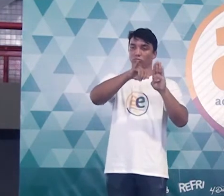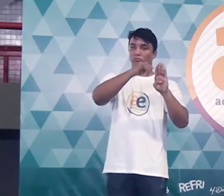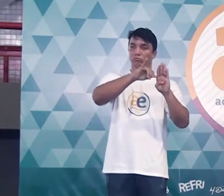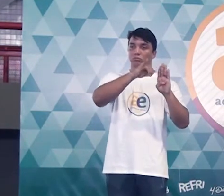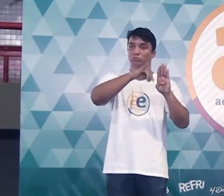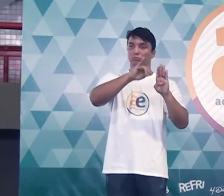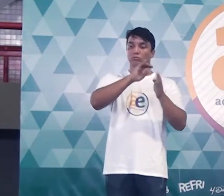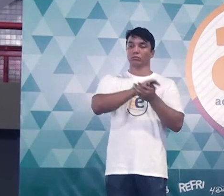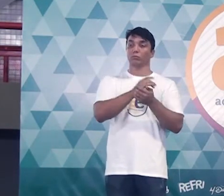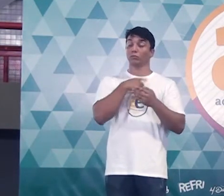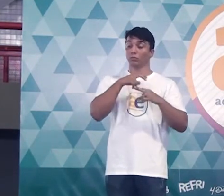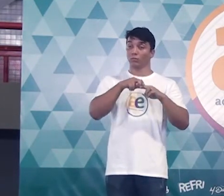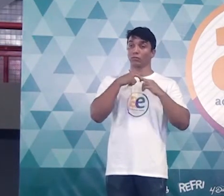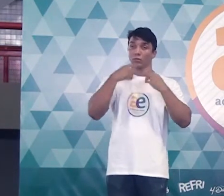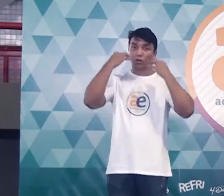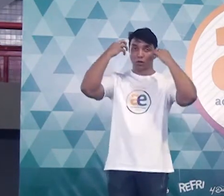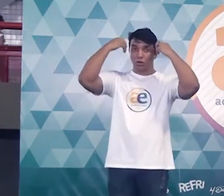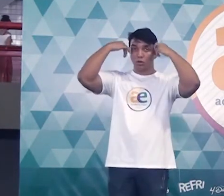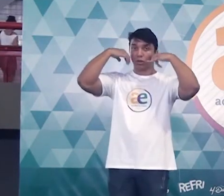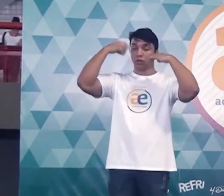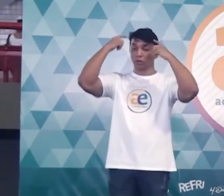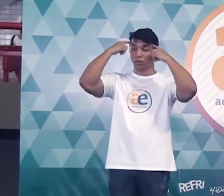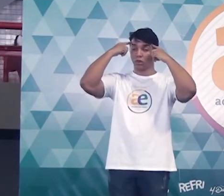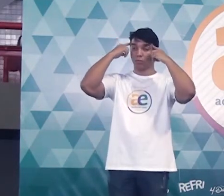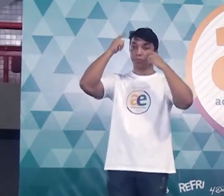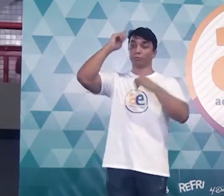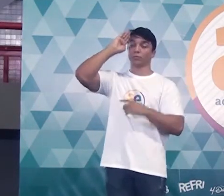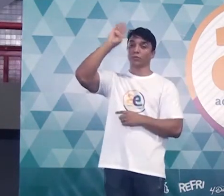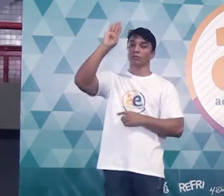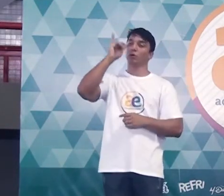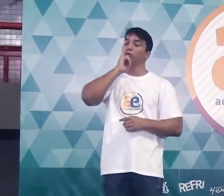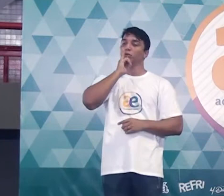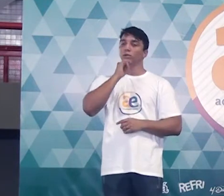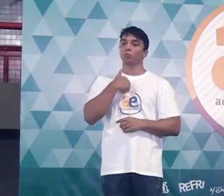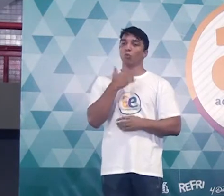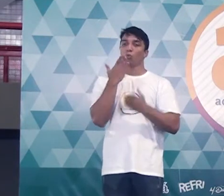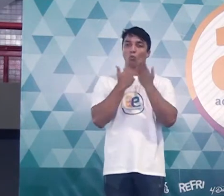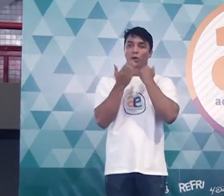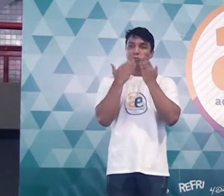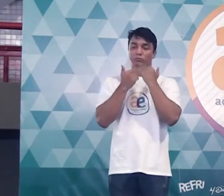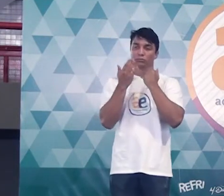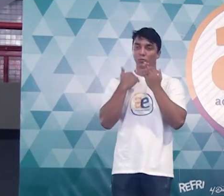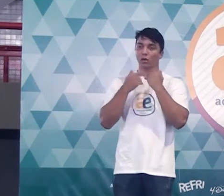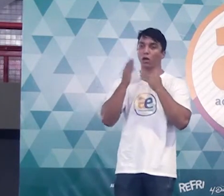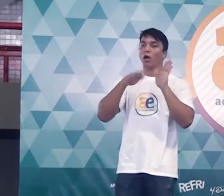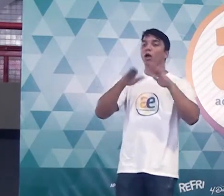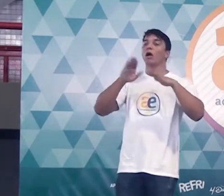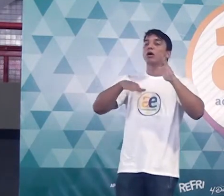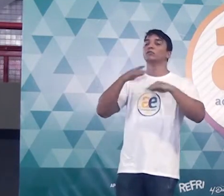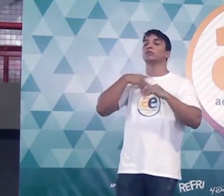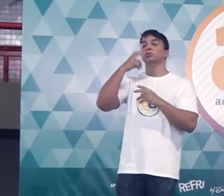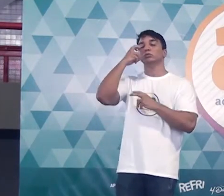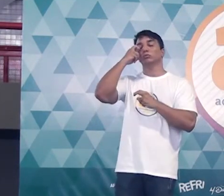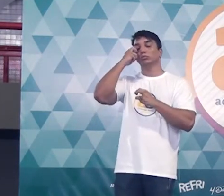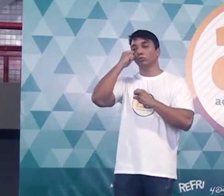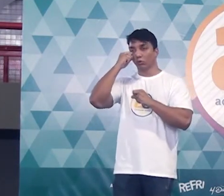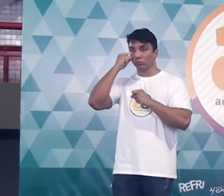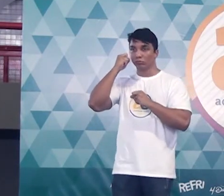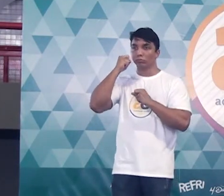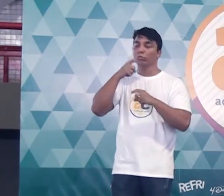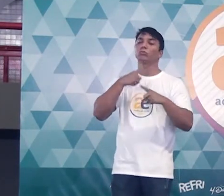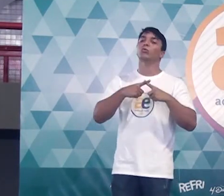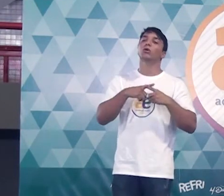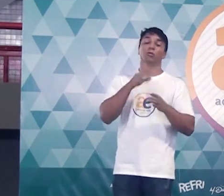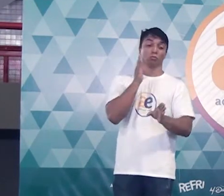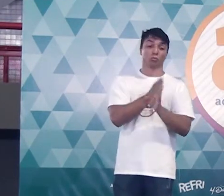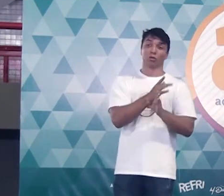meu corpo joga água aqui. Eu estou comendo. Você não sente um sono, né, depois da comida?